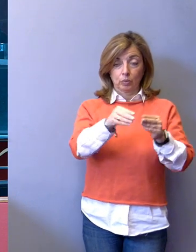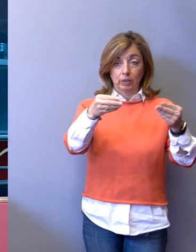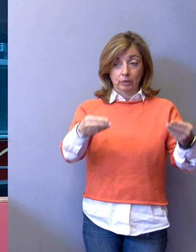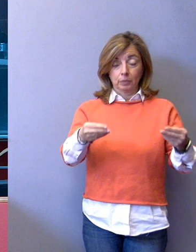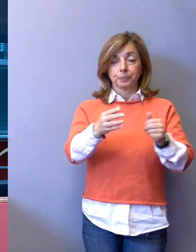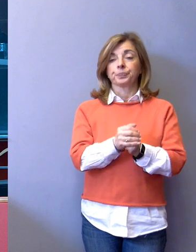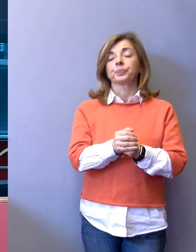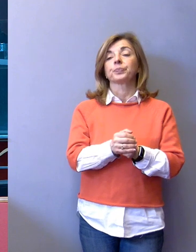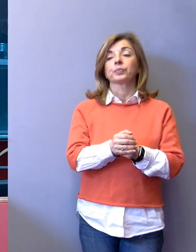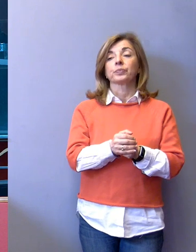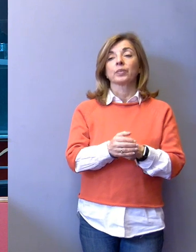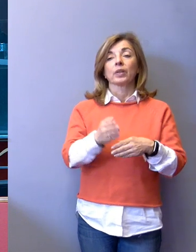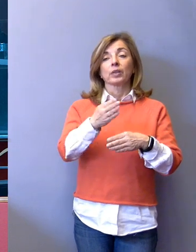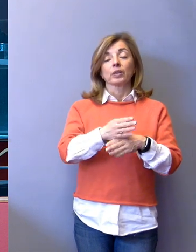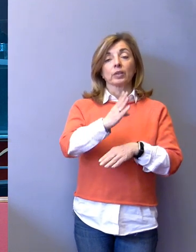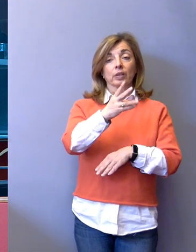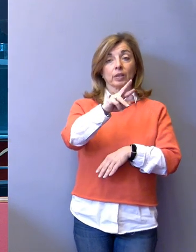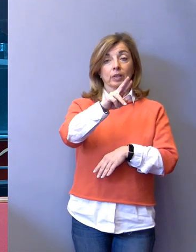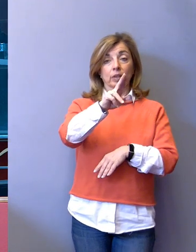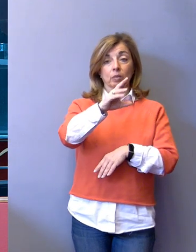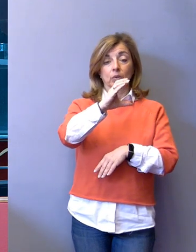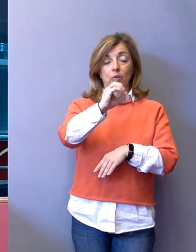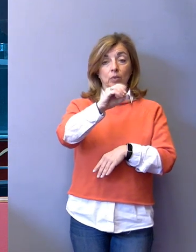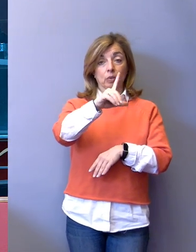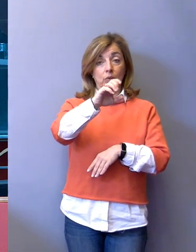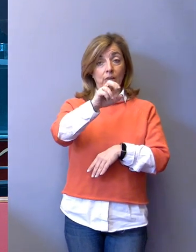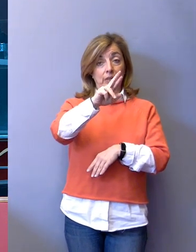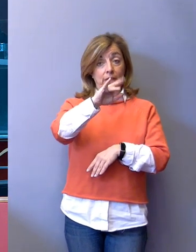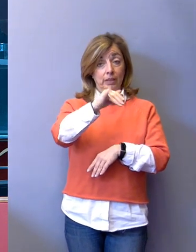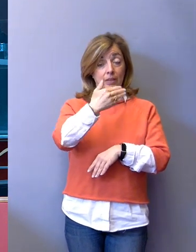consigliera bruccoleri che ringrazio